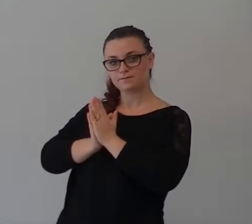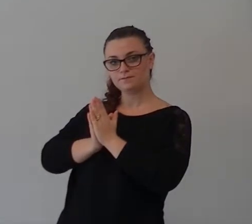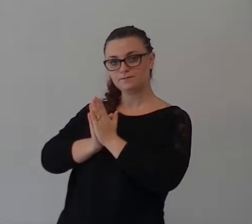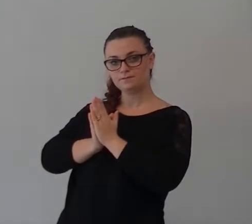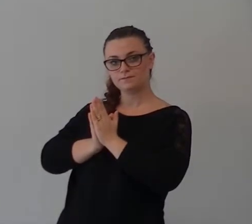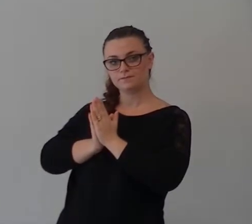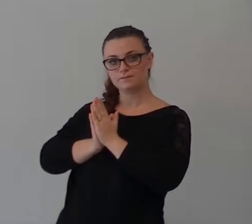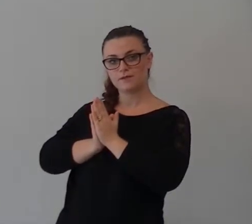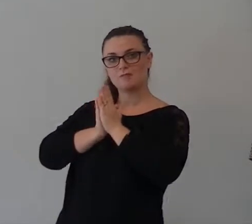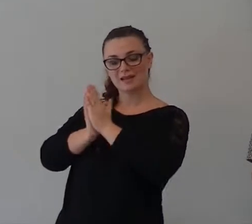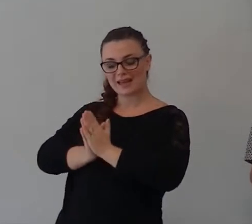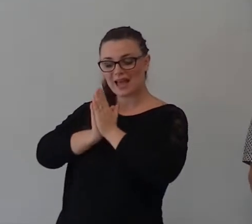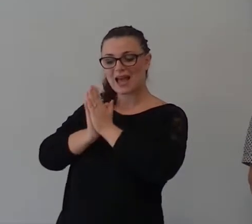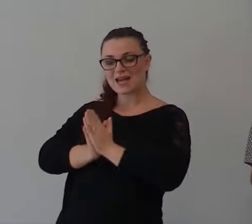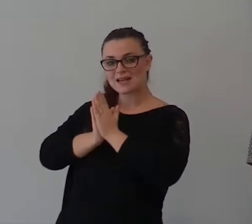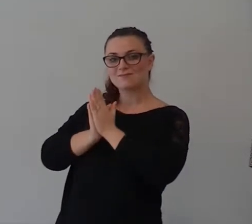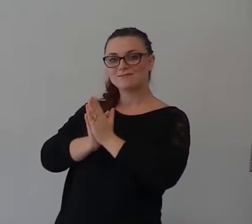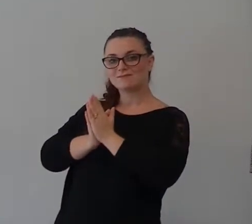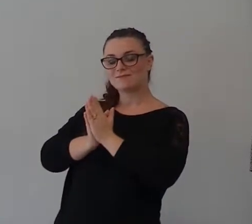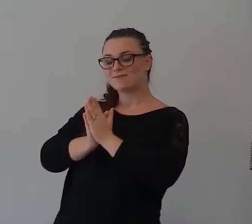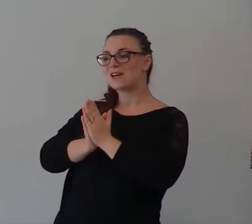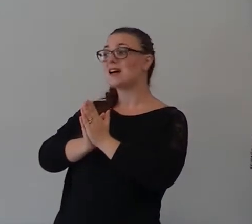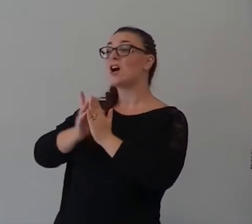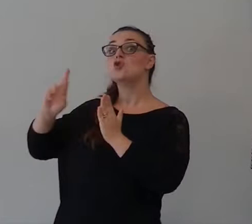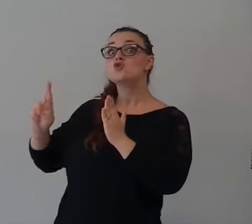Quando gli aveva detto Ruth, Orpa,